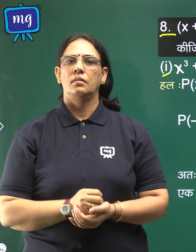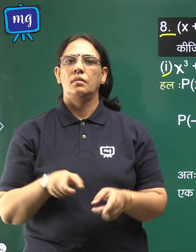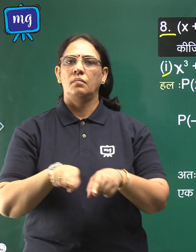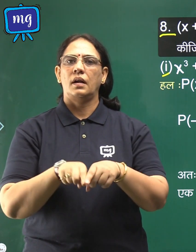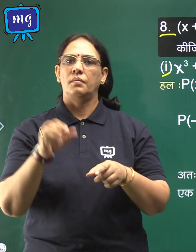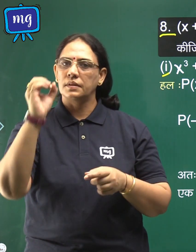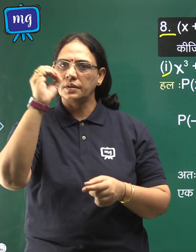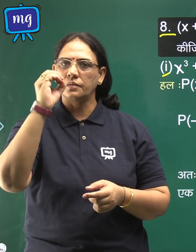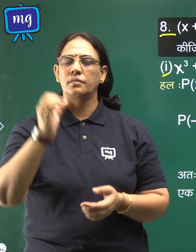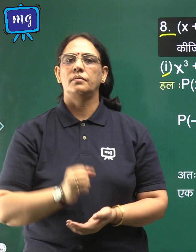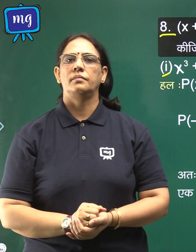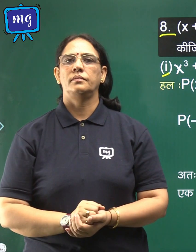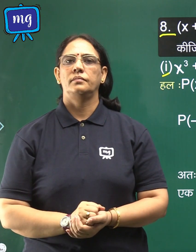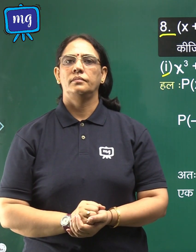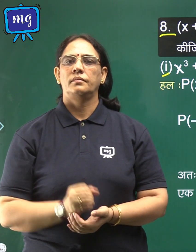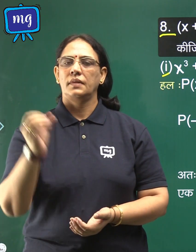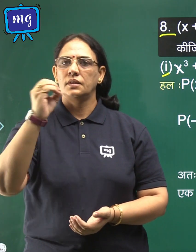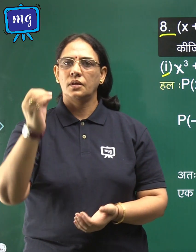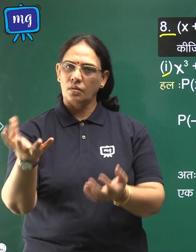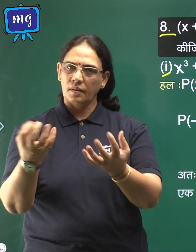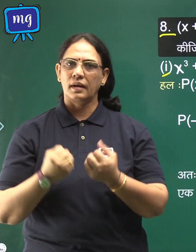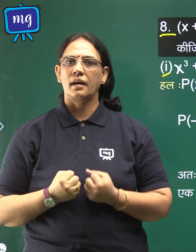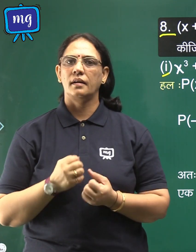बराबर 0। 0 आ गया,